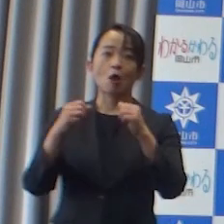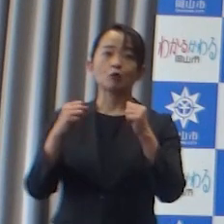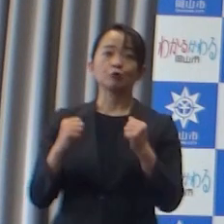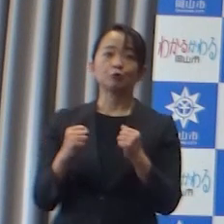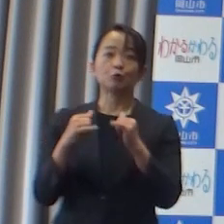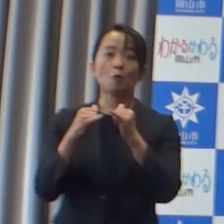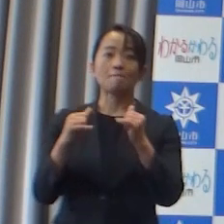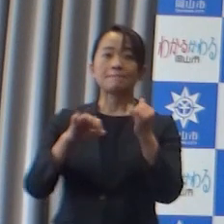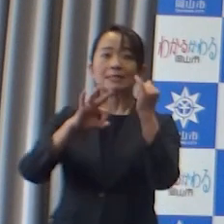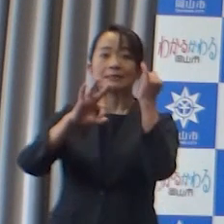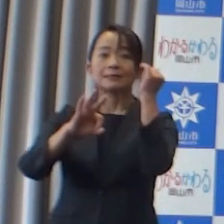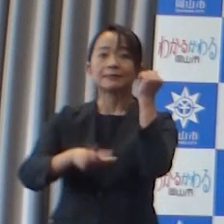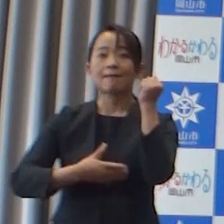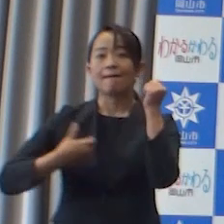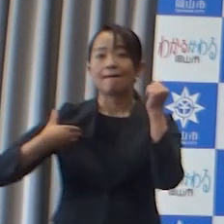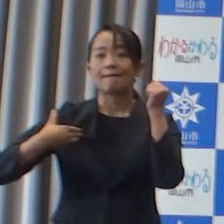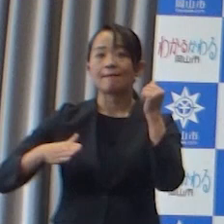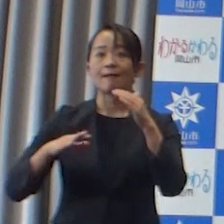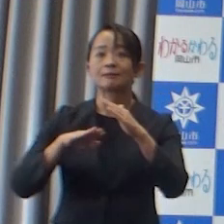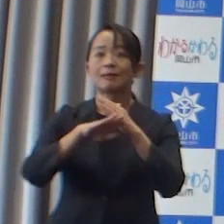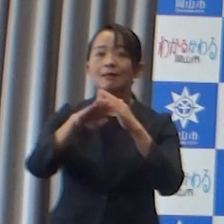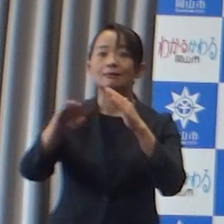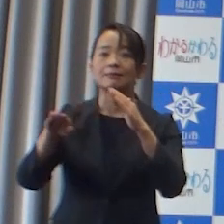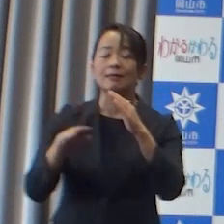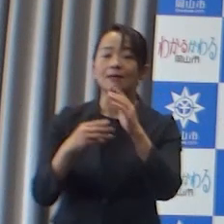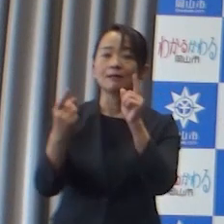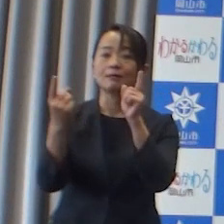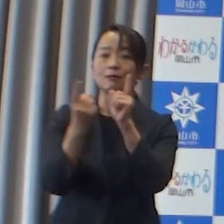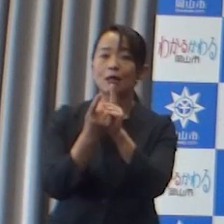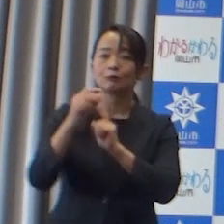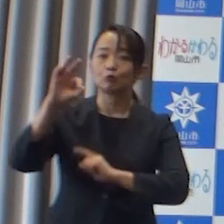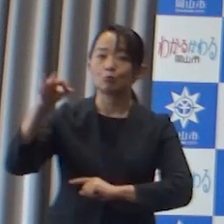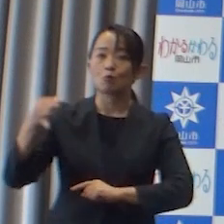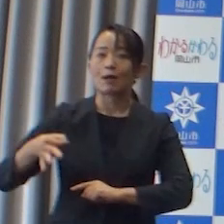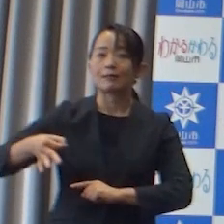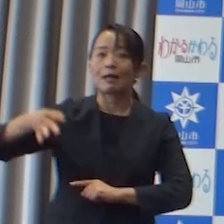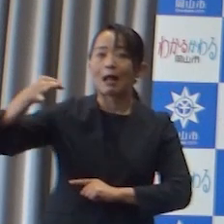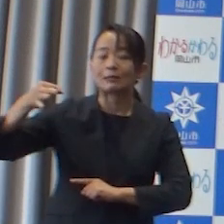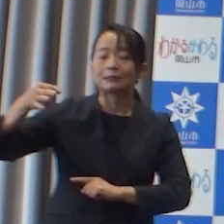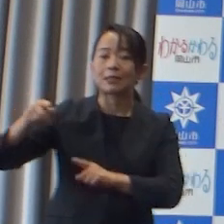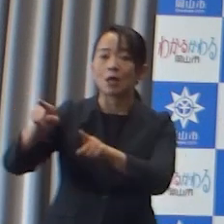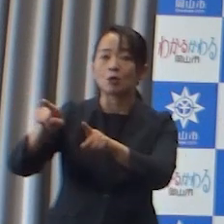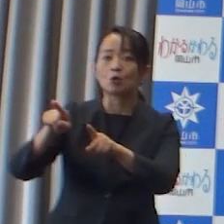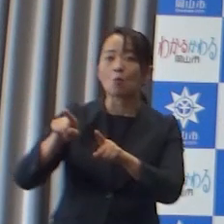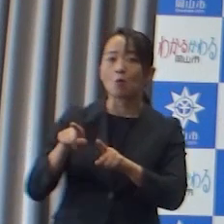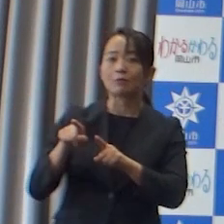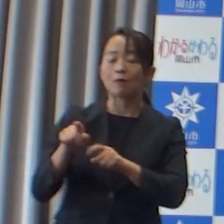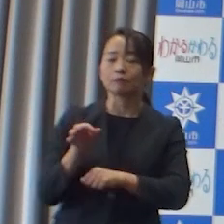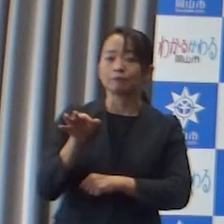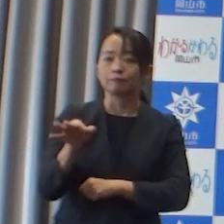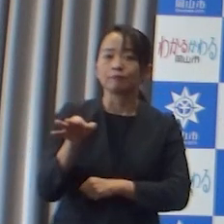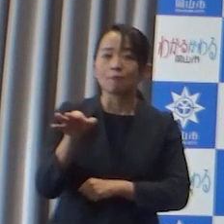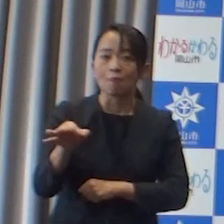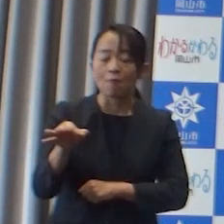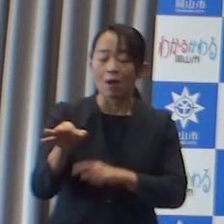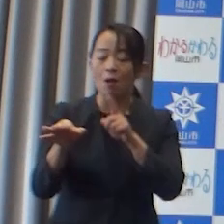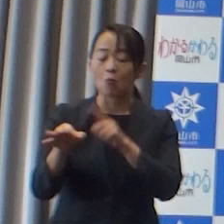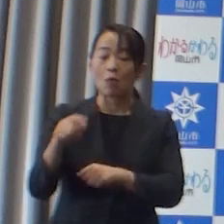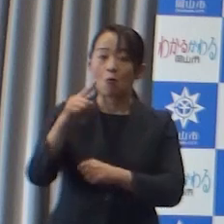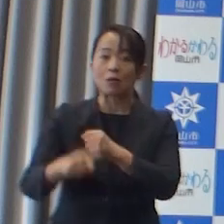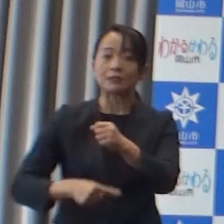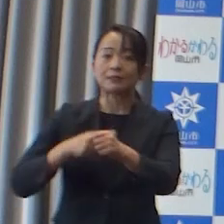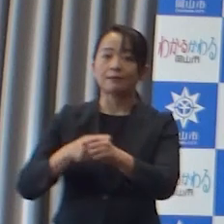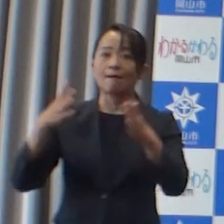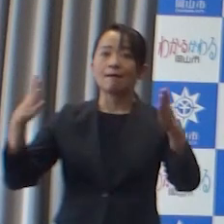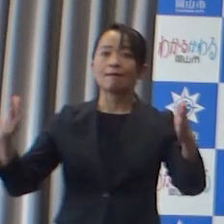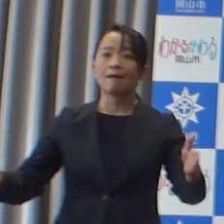住民税非課税世帯等における物価高に伴う支出増の1年分相